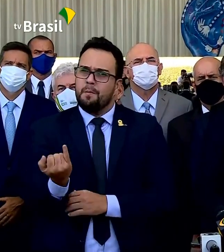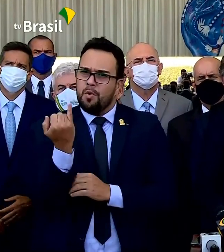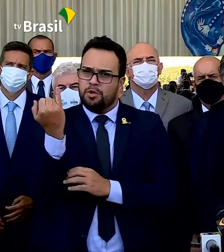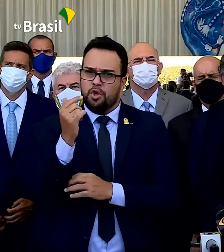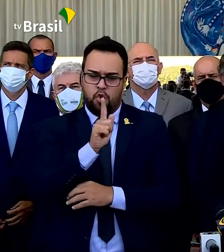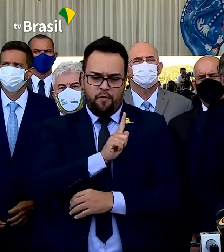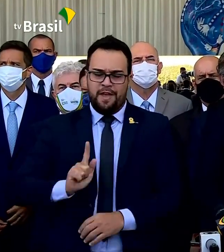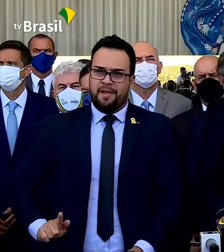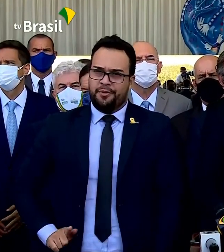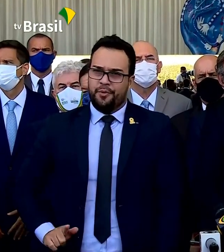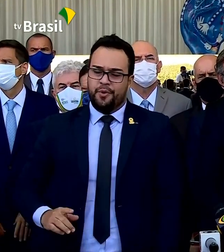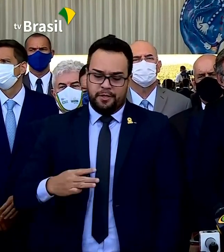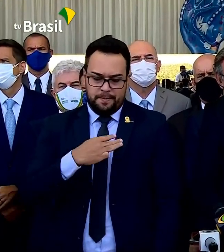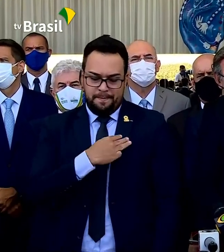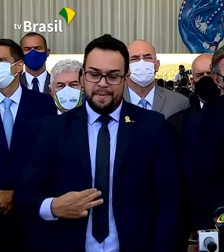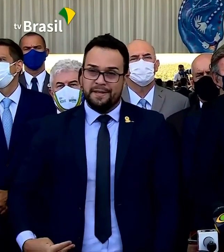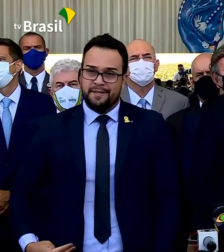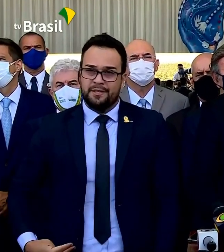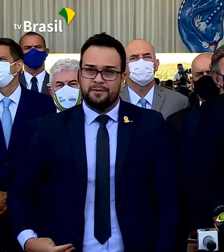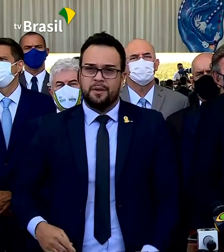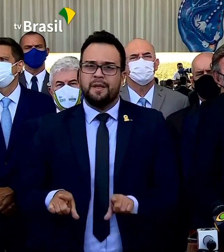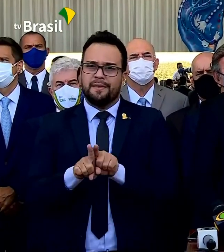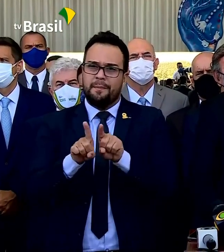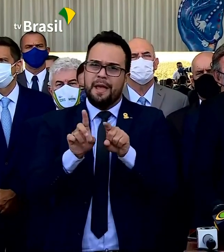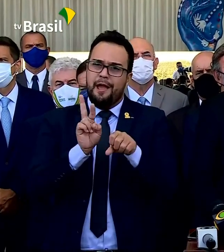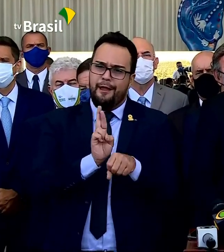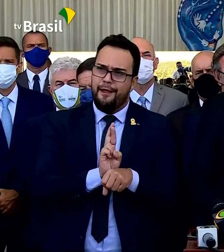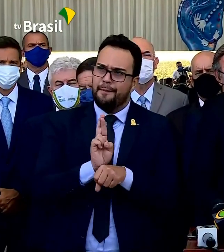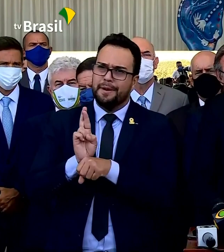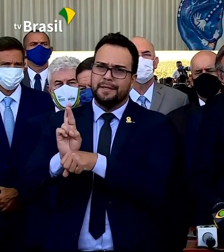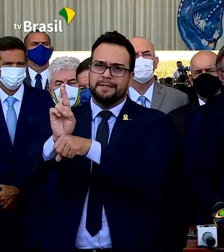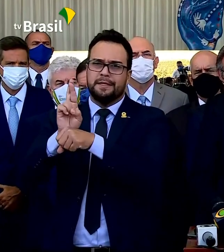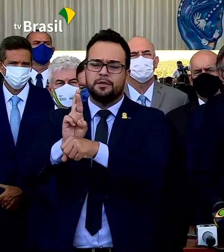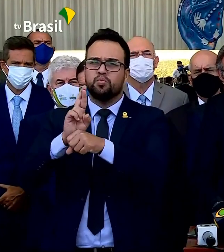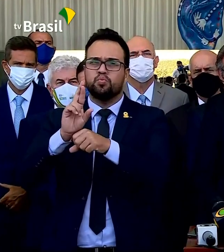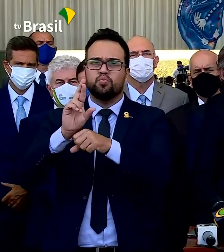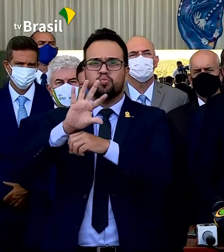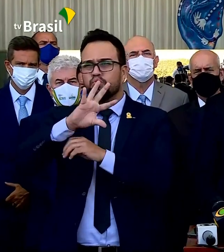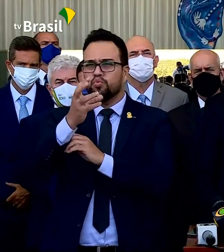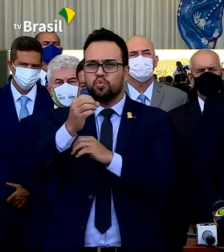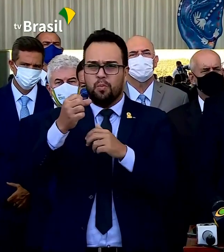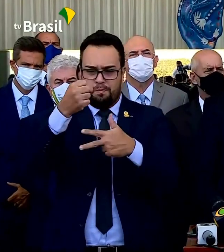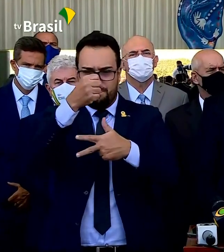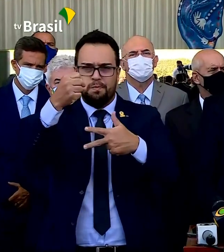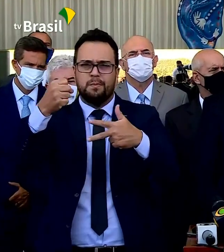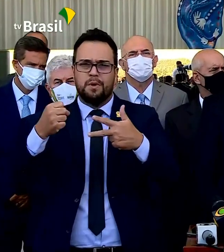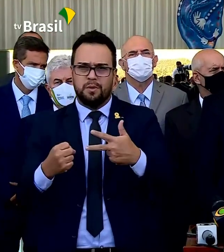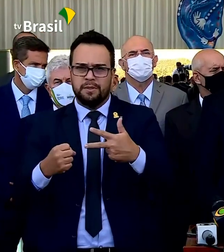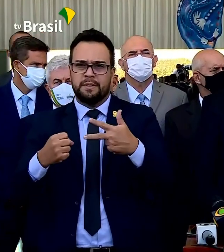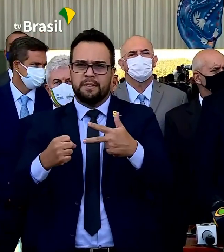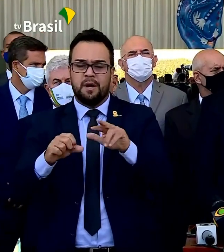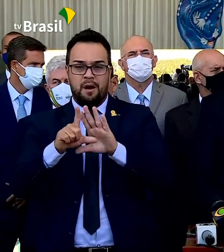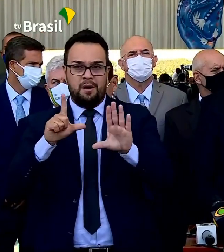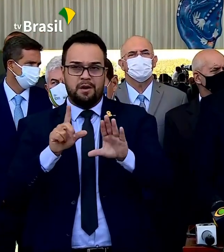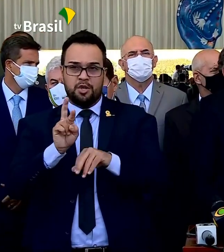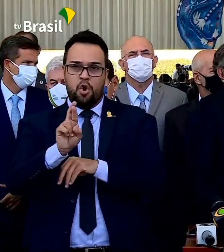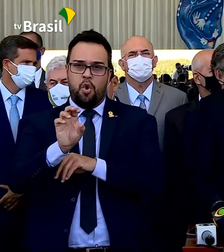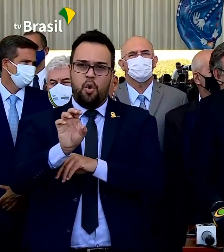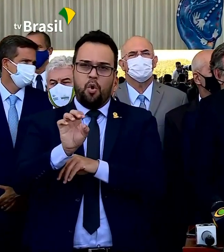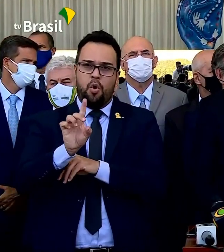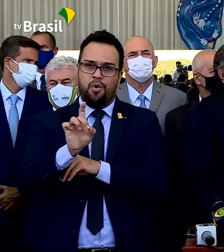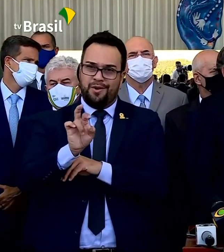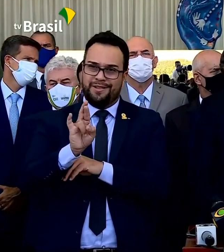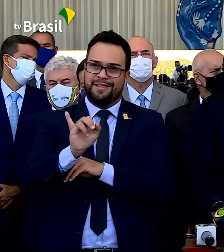ministros, representante de todos os poderes e, como bem falou o presidente Rodrigo Pacheco, a união de